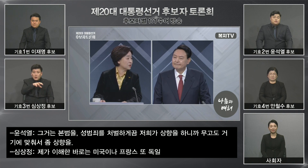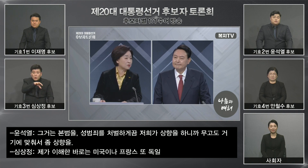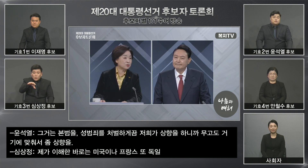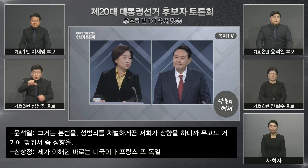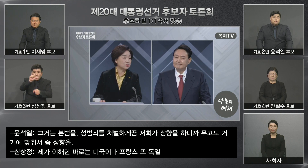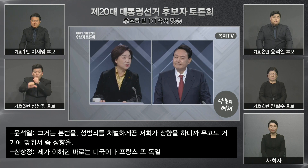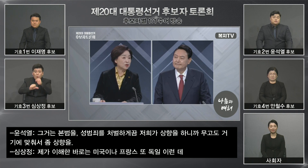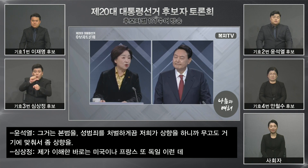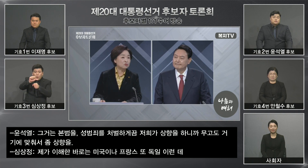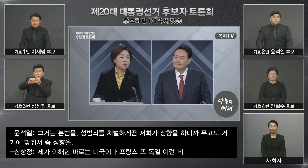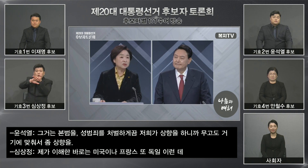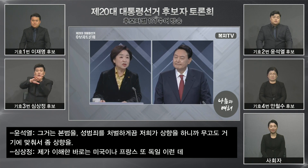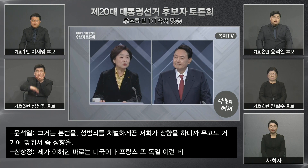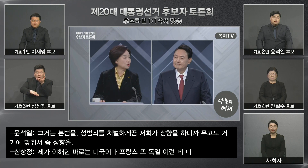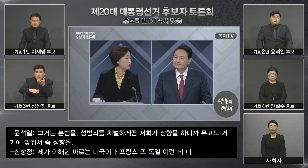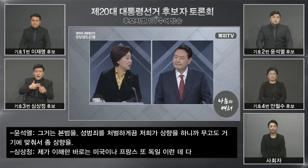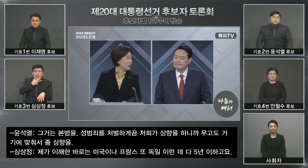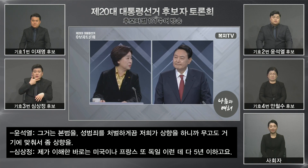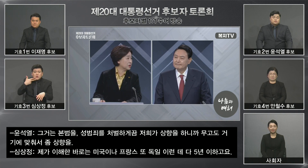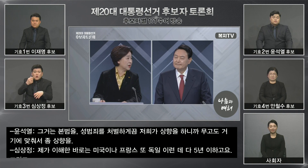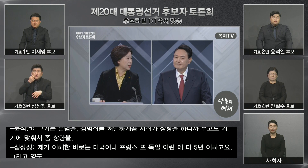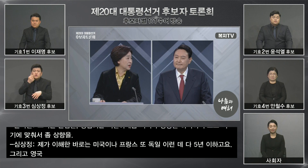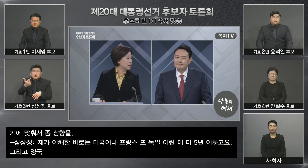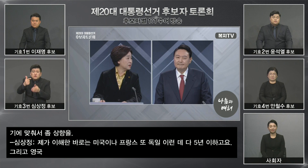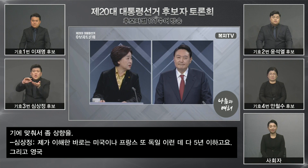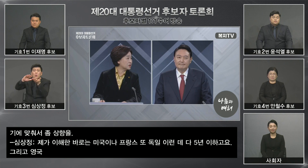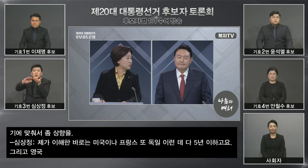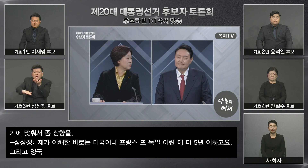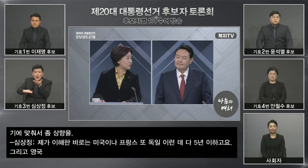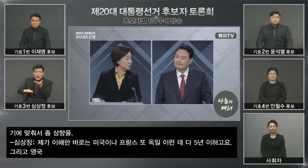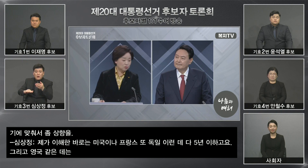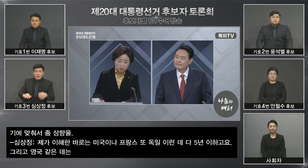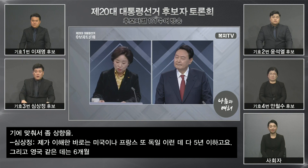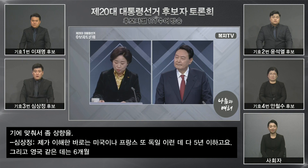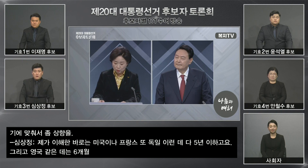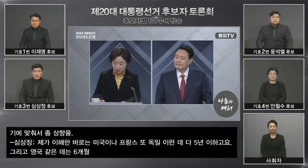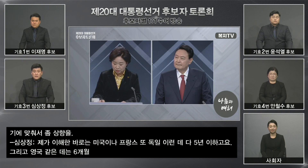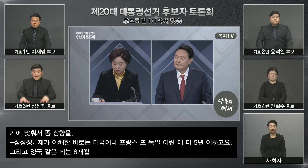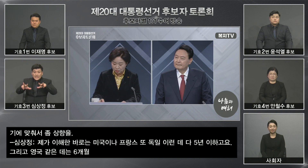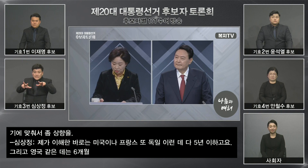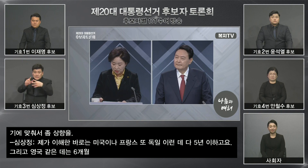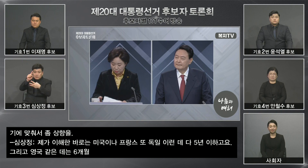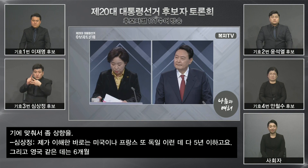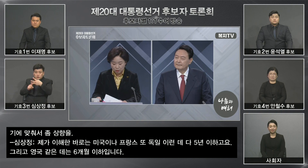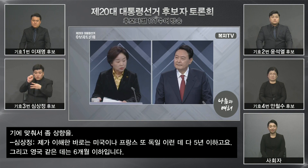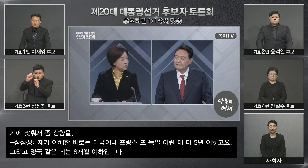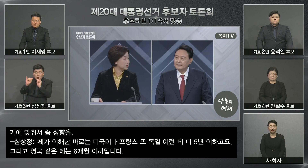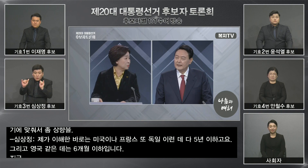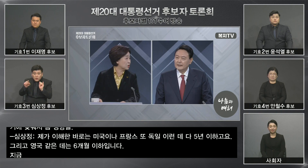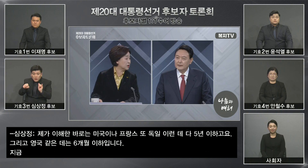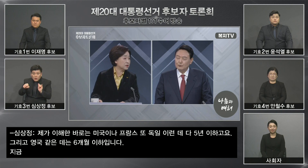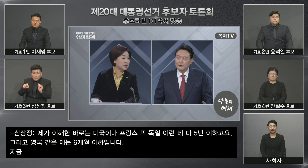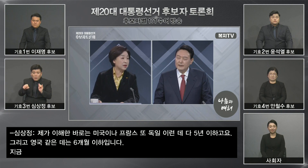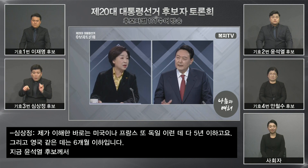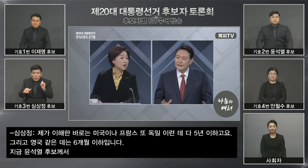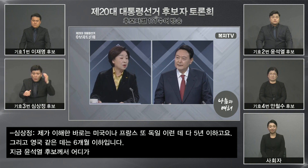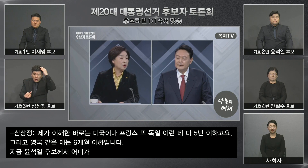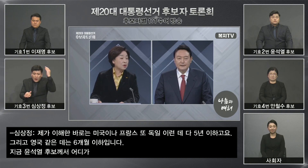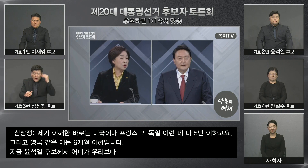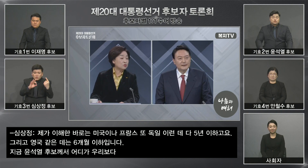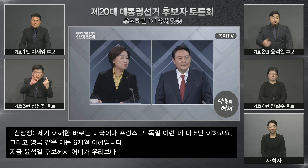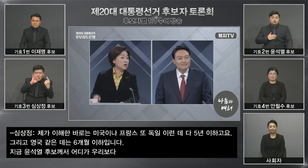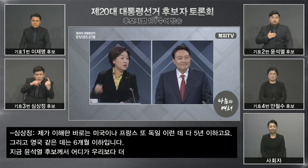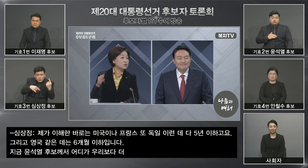이하고요. 그리고 영국 같은 데는 6개월 이하입니다. 그러니까 지금 그 윤석열 후보께서 어디가 우리보다 더 센지 모르겠는데